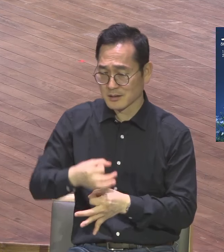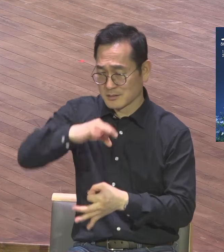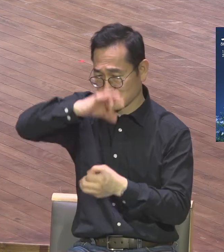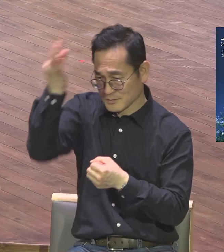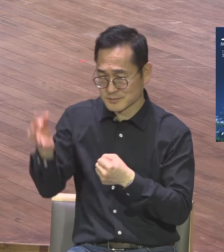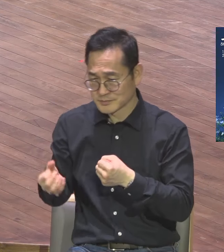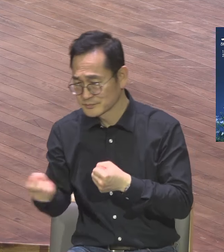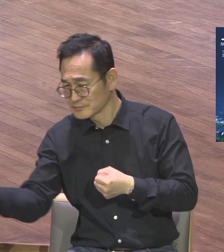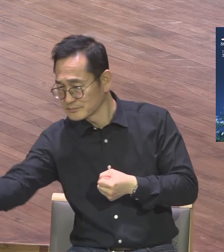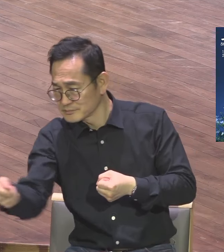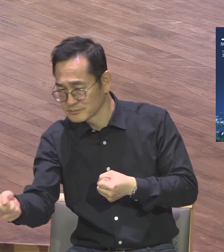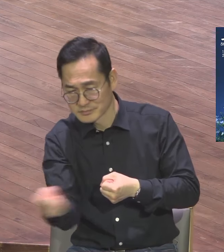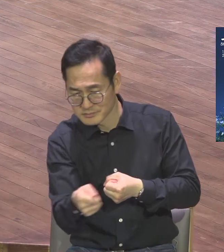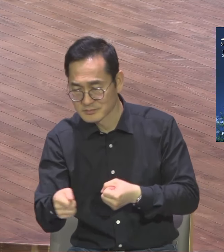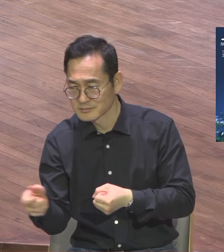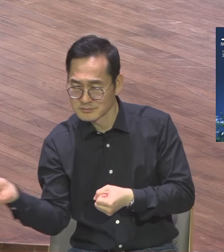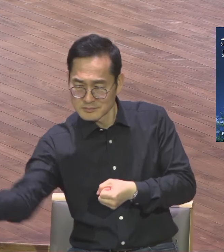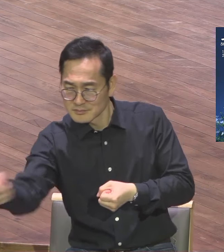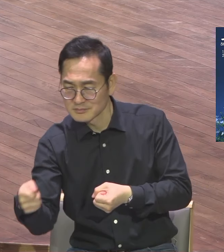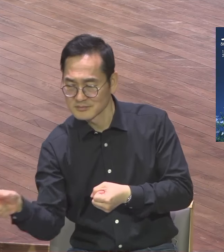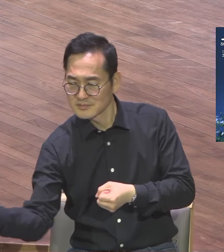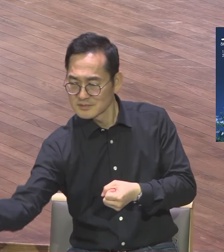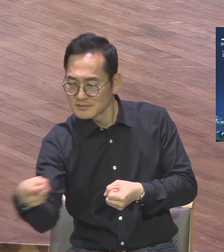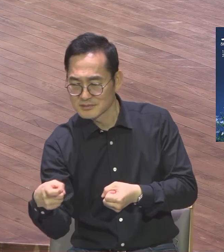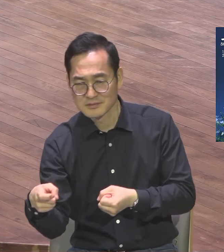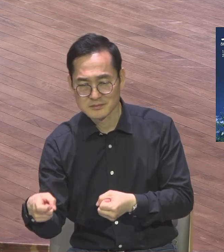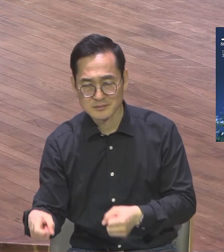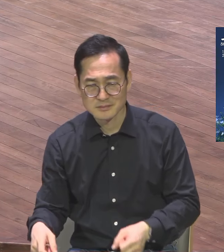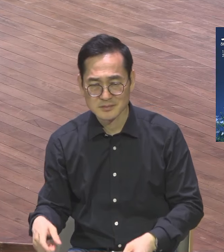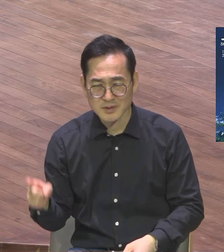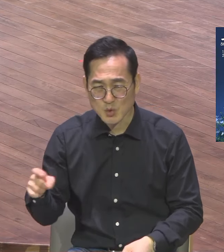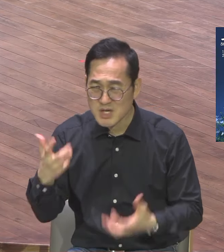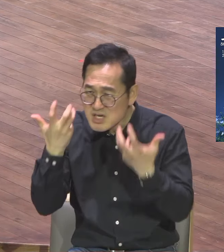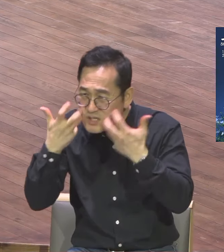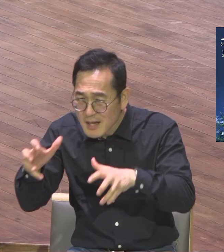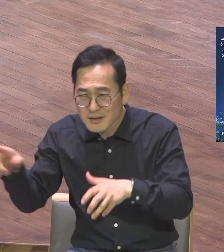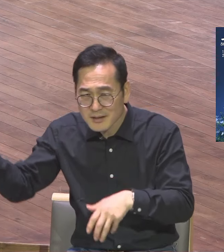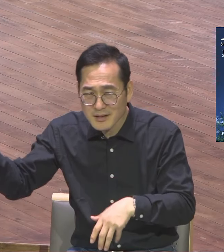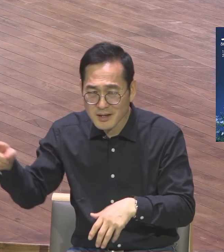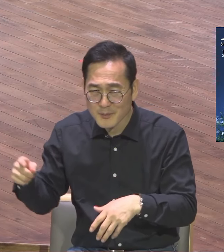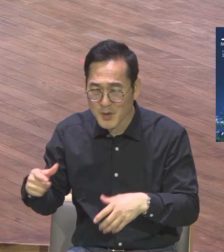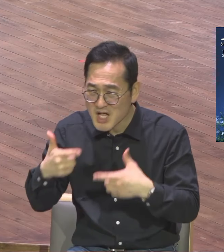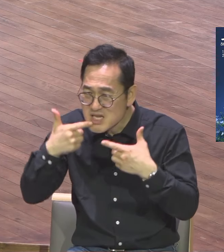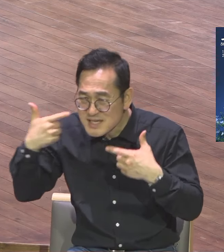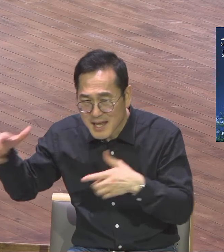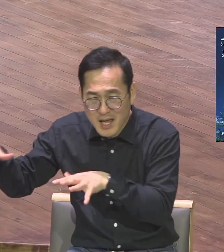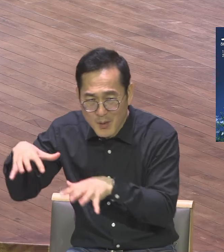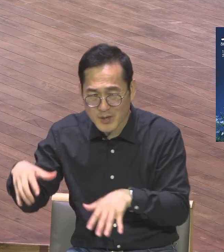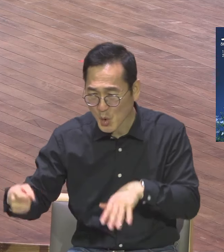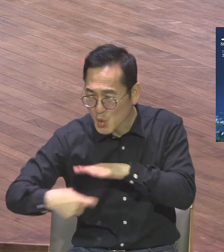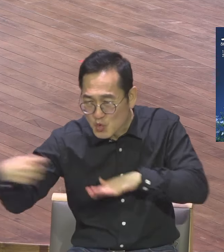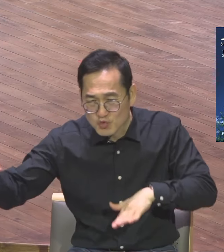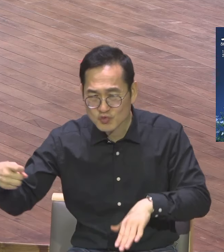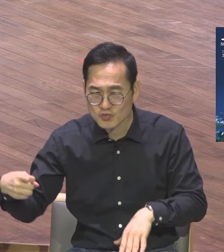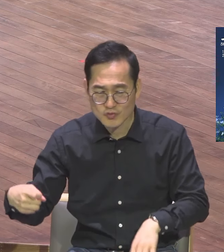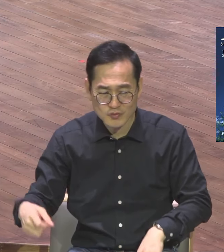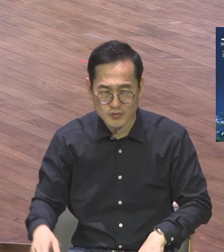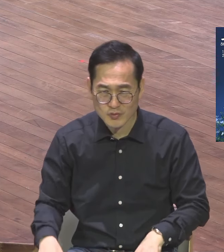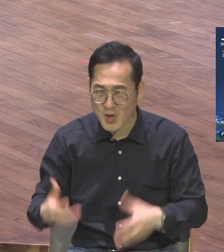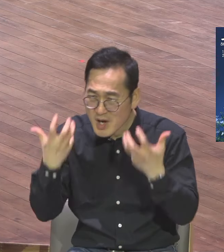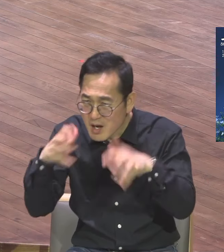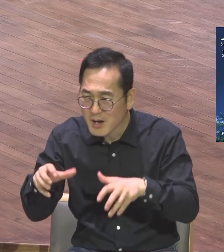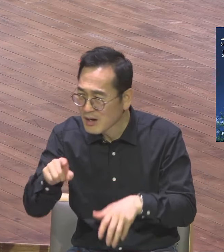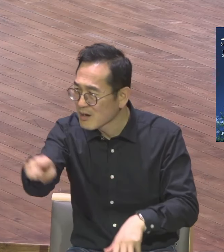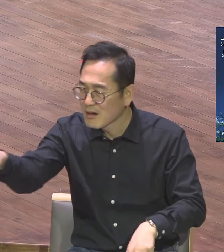먹일 수도 있는 것이고 또 혹시 도둑놈인데 도둑도 많고 그리고 또 맹수들도